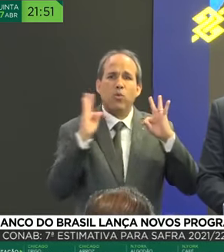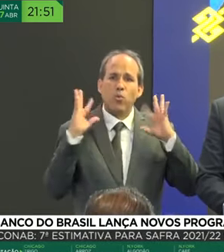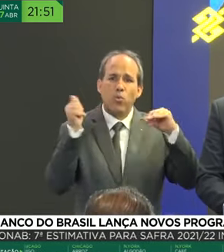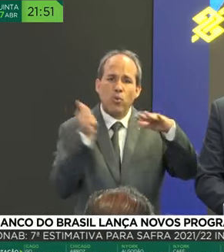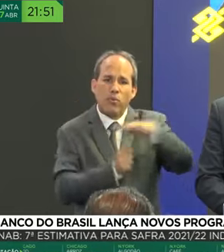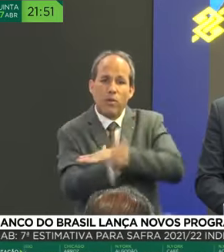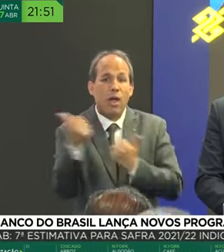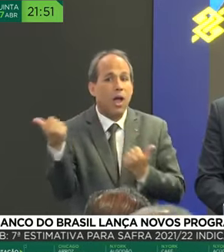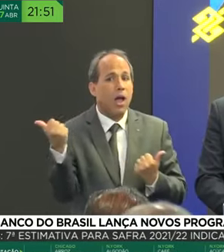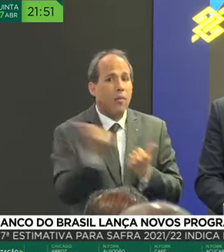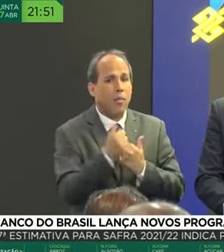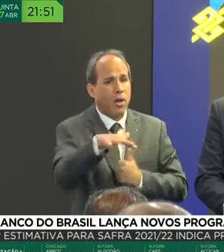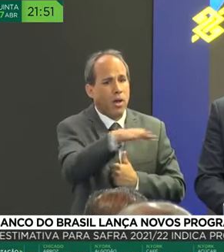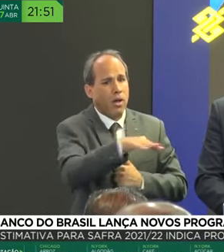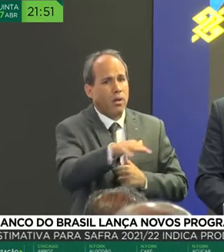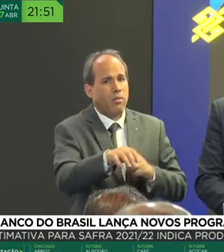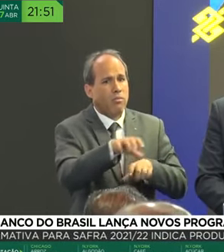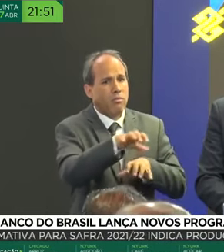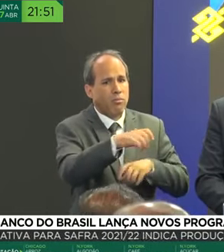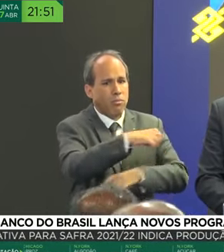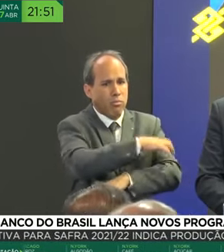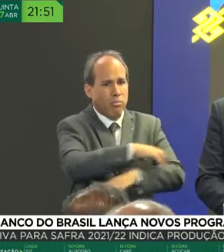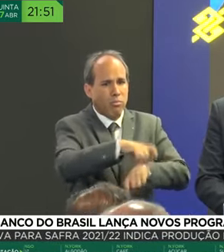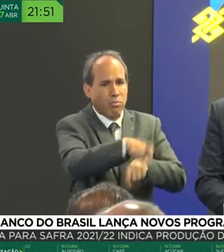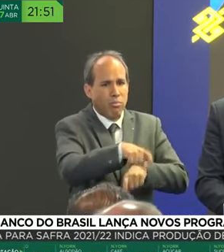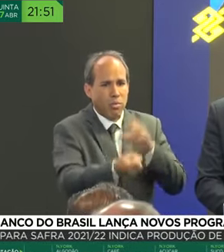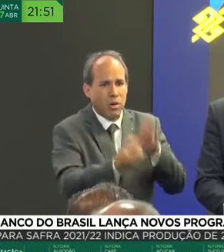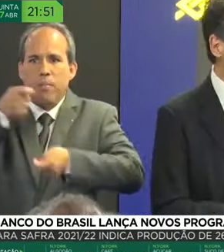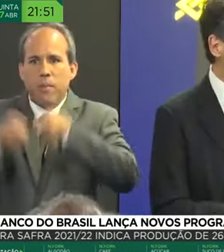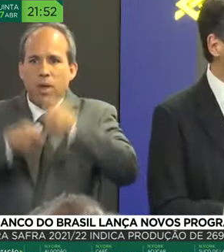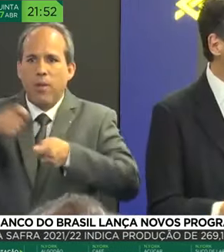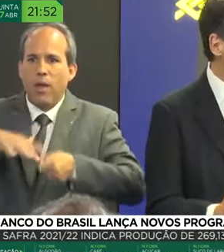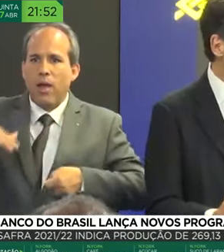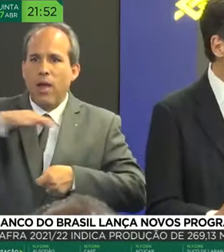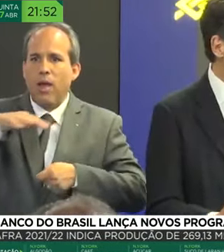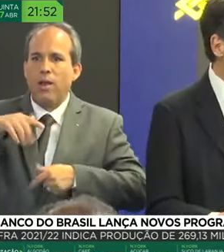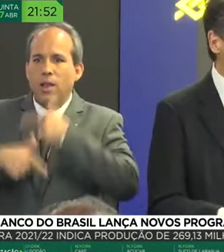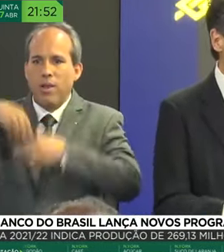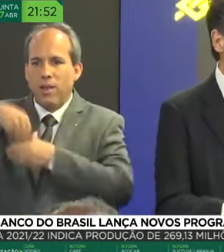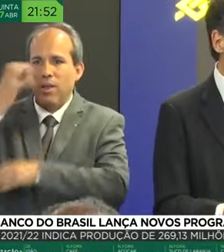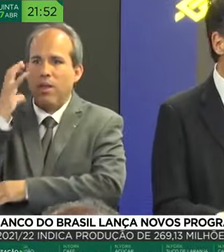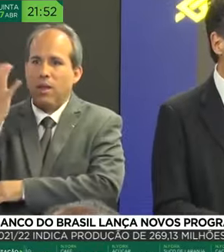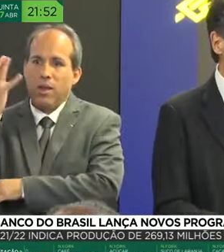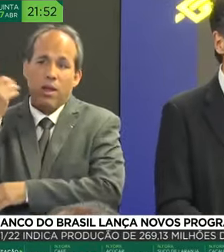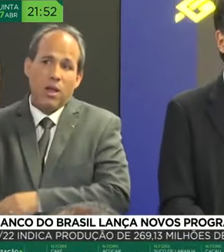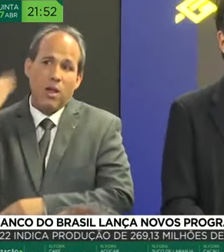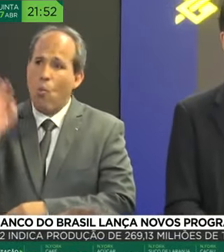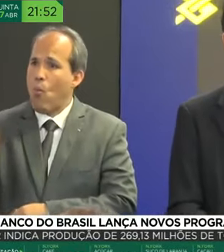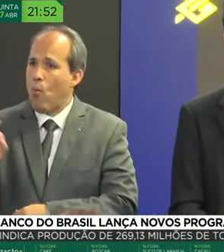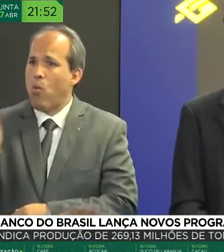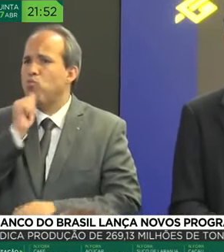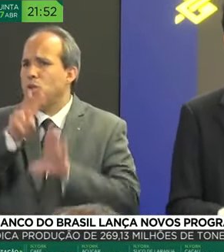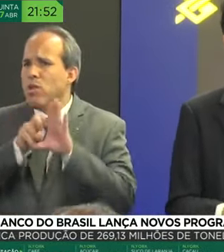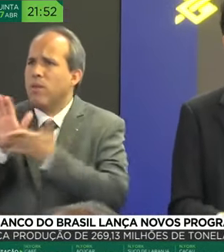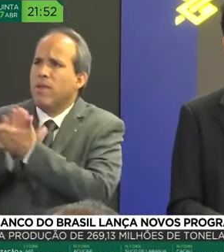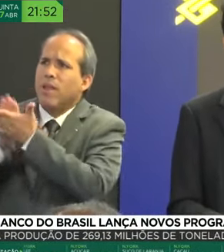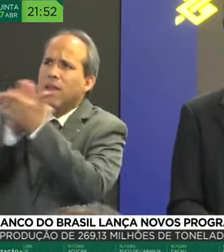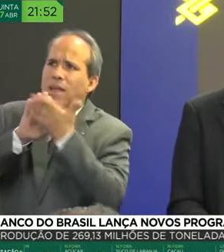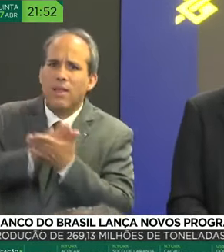que apoiaram os produtores rur a preservação do meio ambiente nas propriedades rurais o ministro do meio ambiente afirmou que a nova cédula